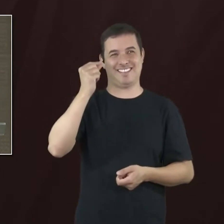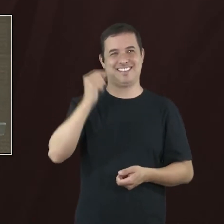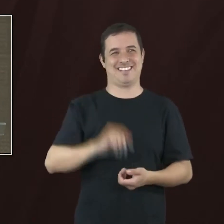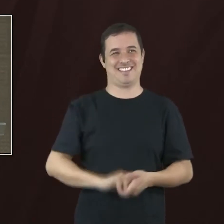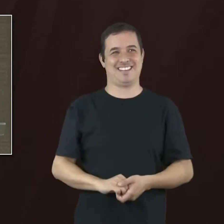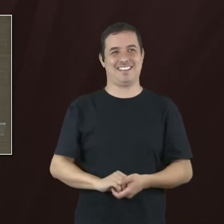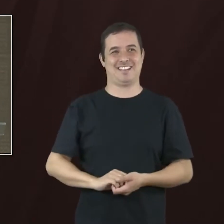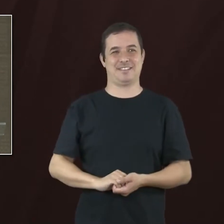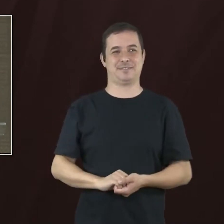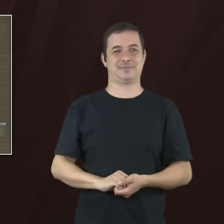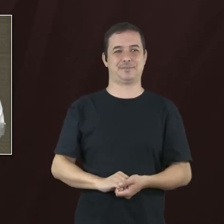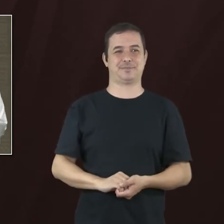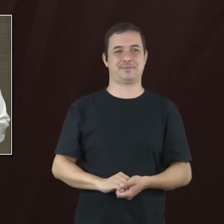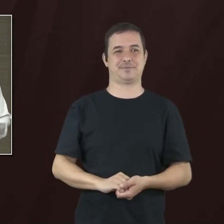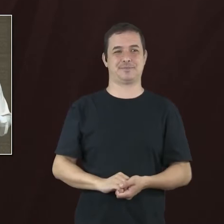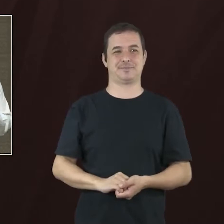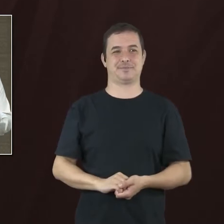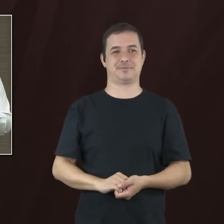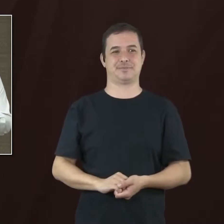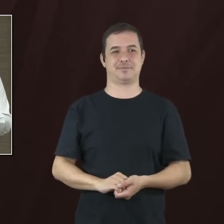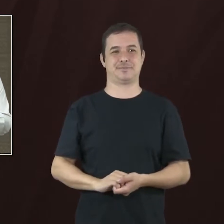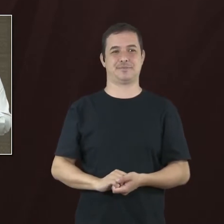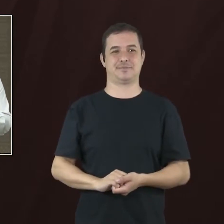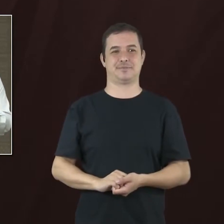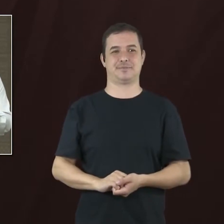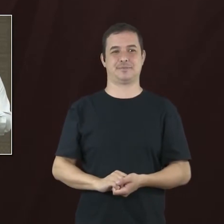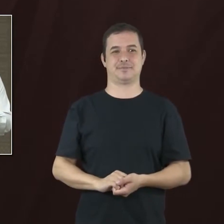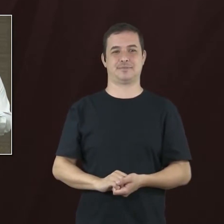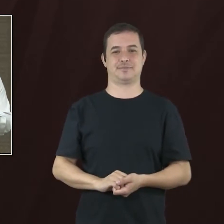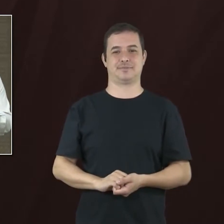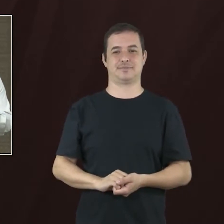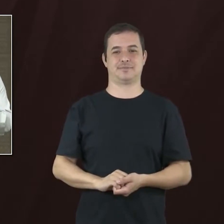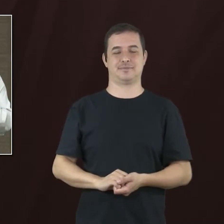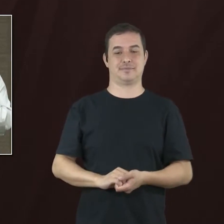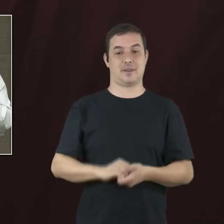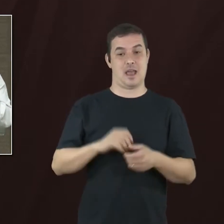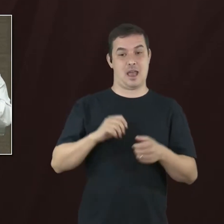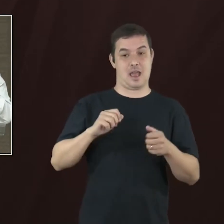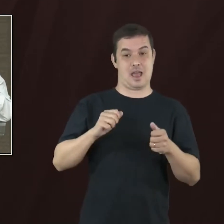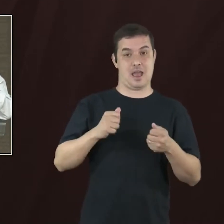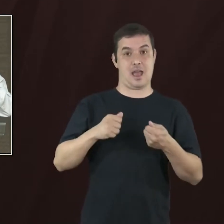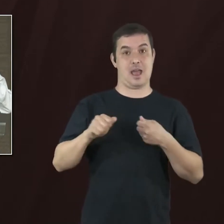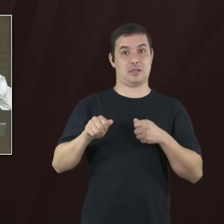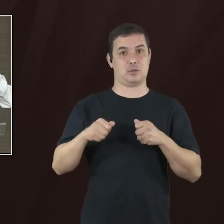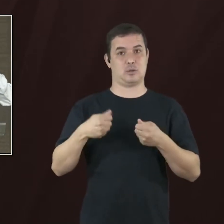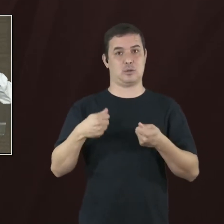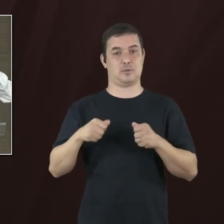Vamos, deixa eu beber um pouco de água. Atos 1, 4 e 5. Vamos dar uma olhada.